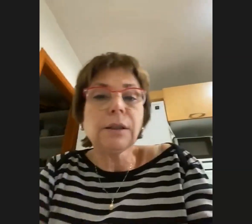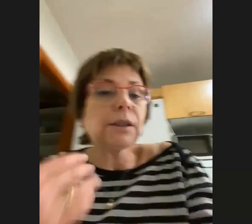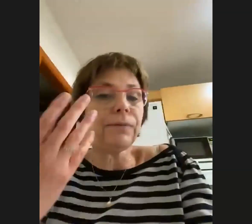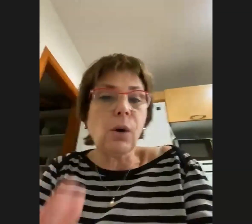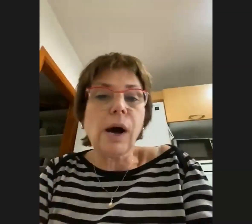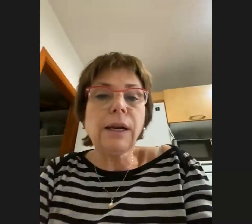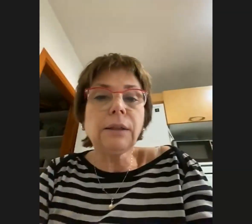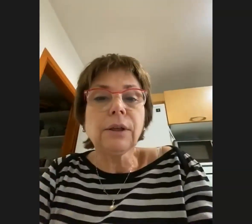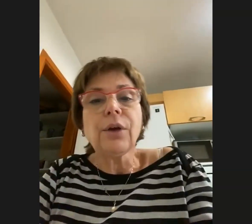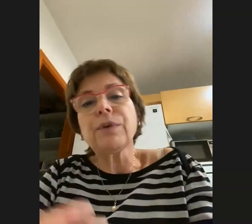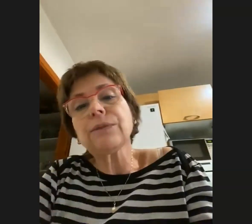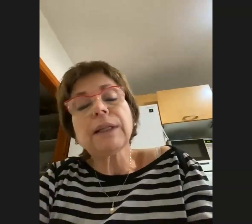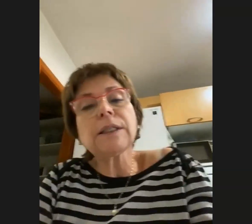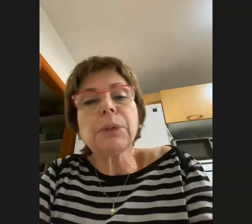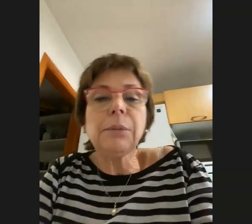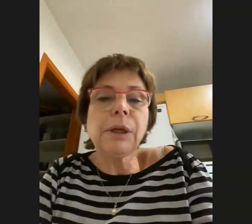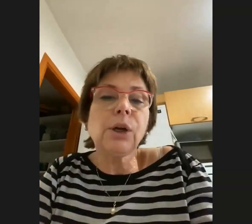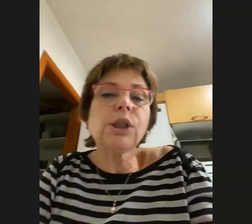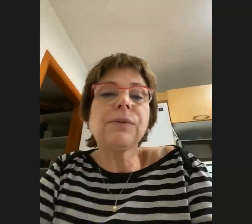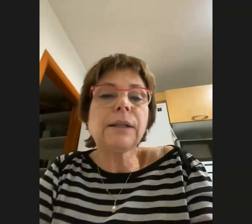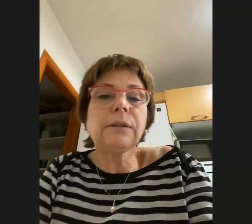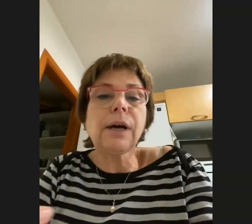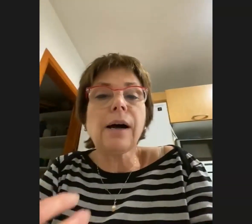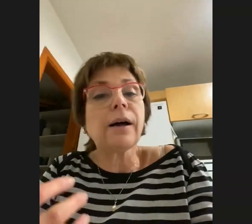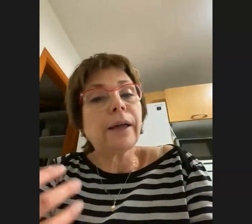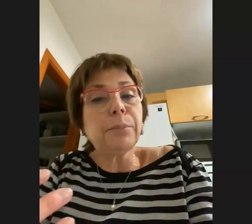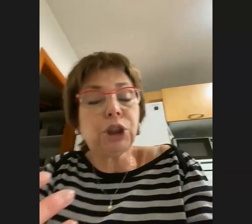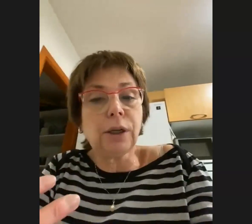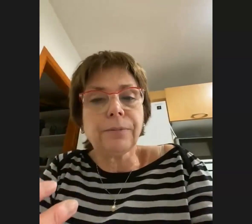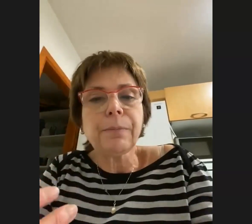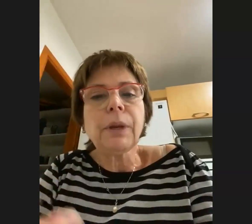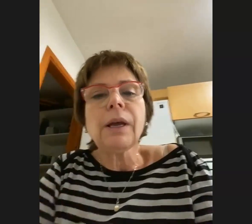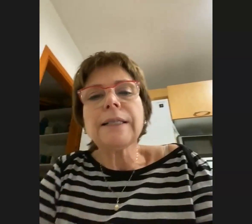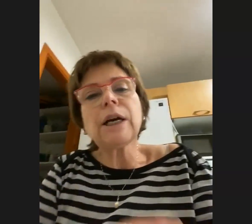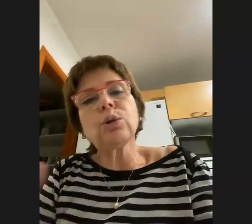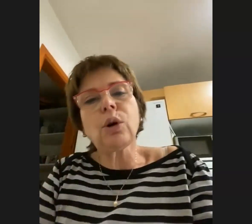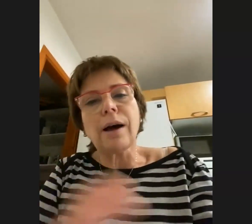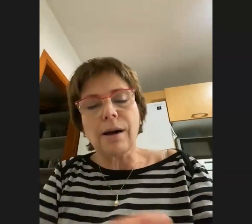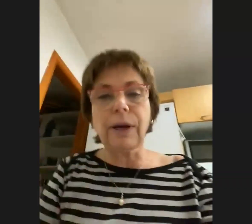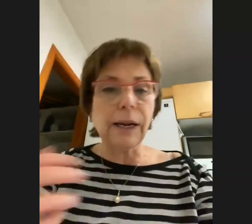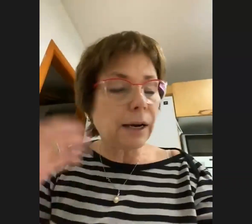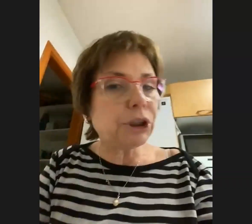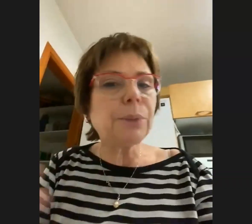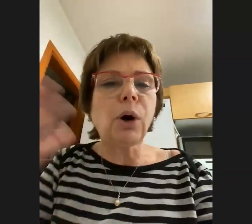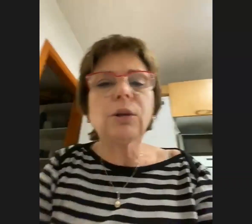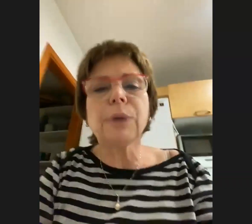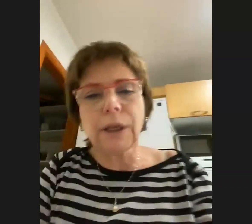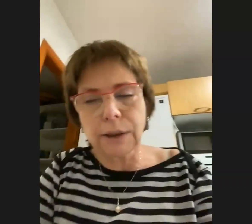שפה אורלית ושפת הסימנים היא לא שפת האם שלי אז זה קודם כל ההבחנה למי שפחות מכיר את